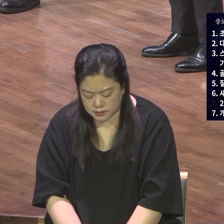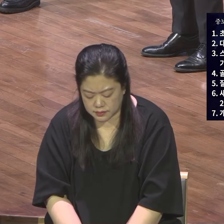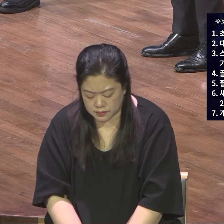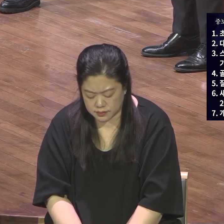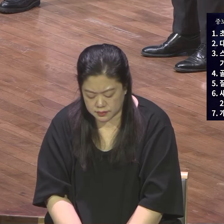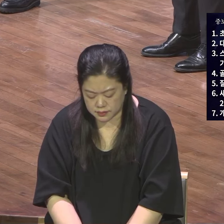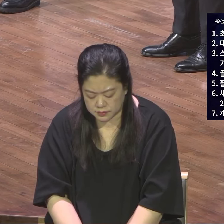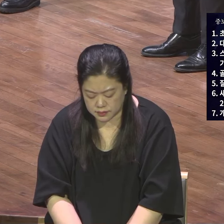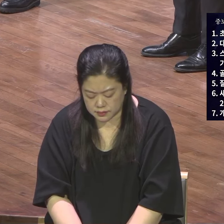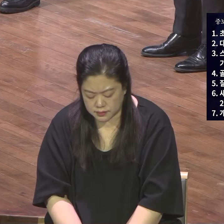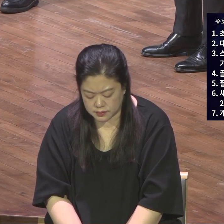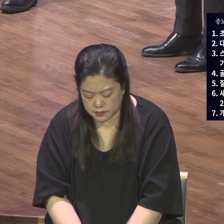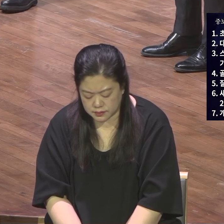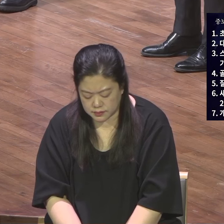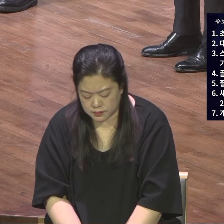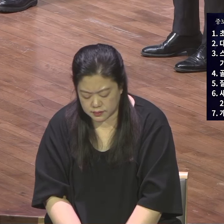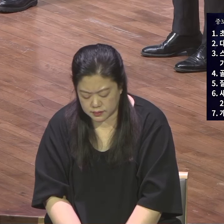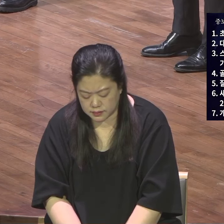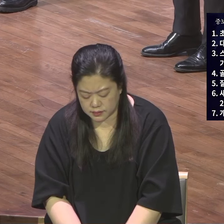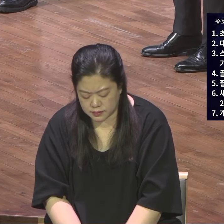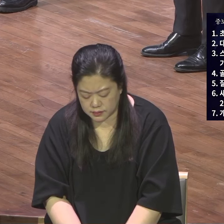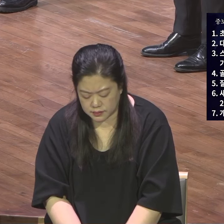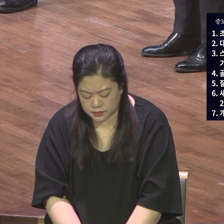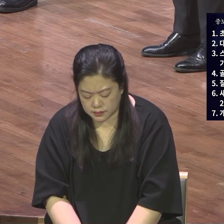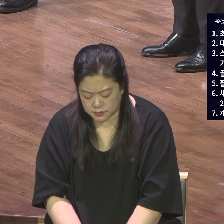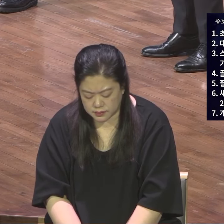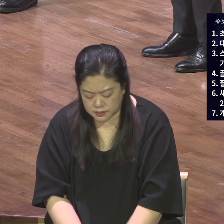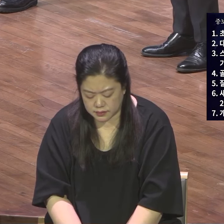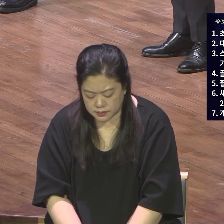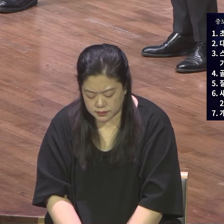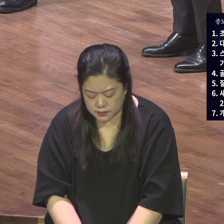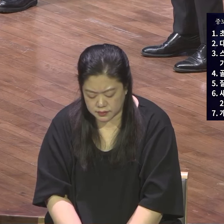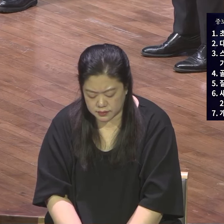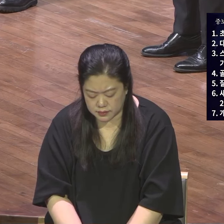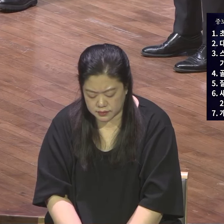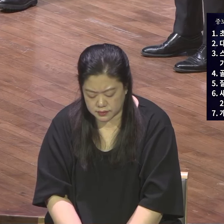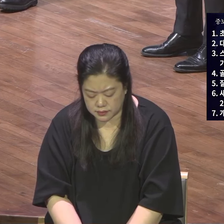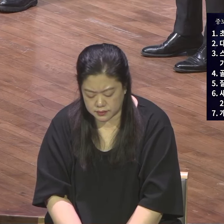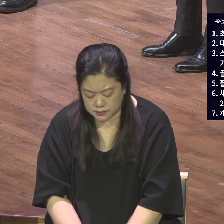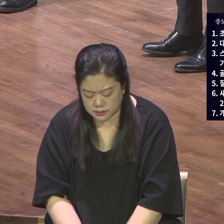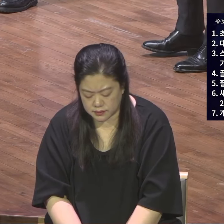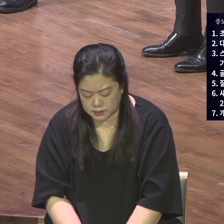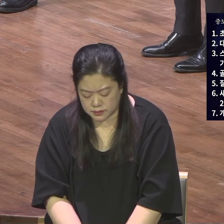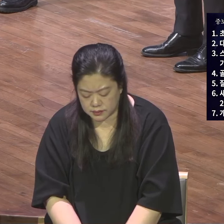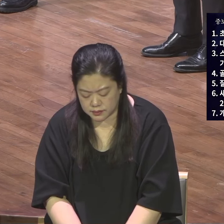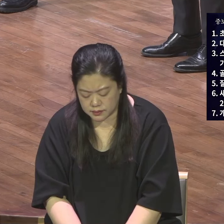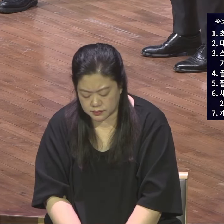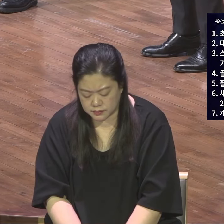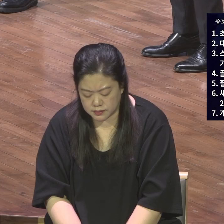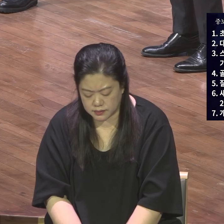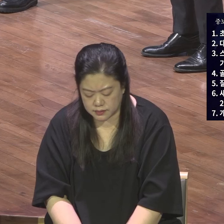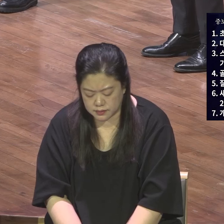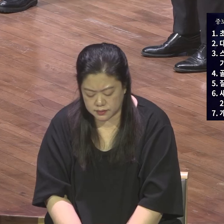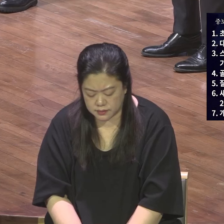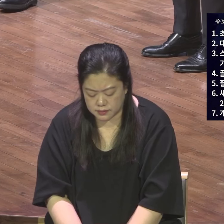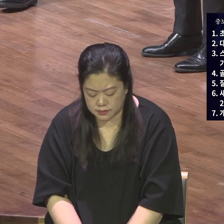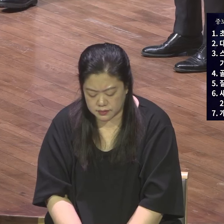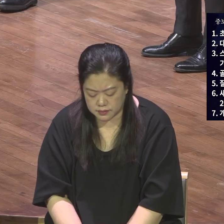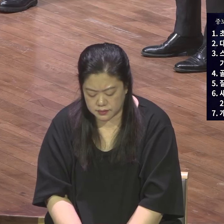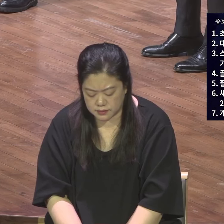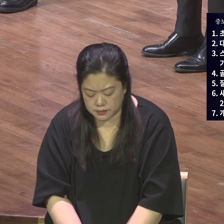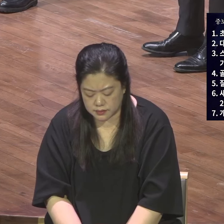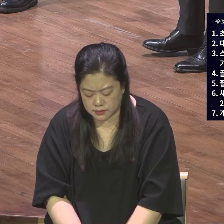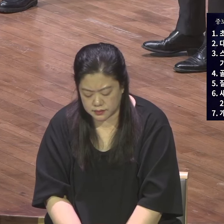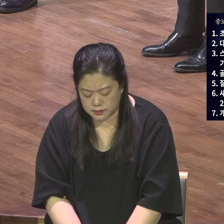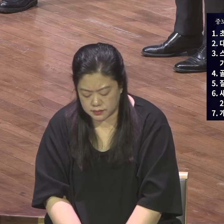하나님의 찬양 받는 귀한 시간이 있게 하여 주시옵시며 우리 귀한 전도자들 우리 귀한 사역자들 우리 주님자분들이